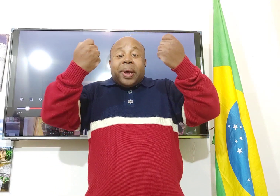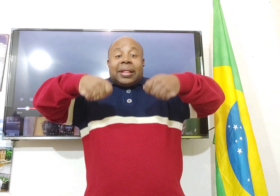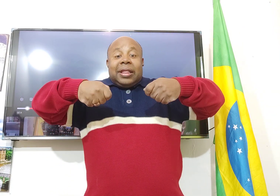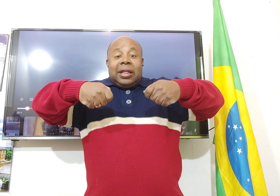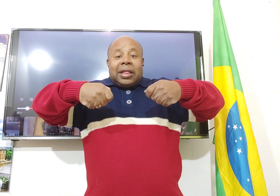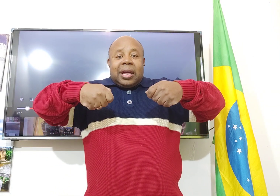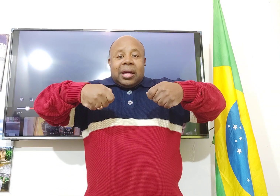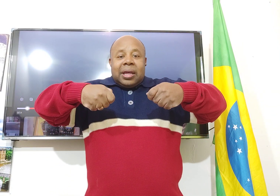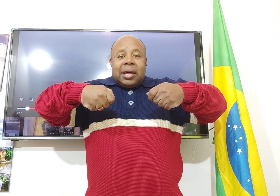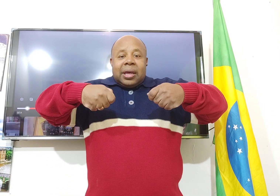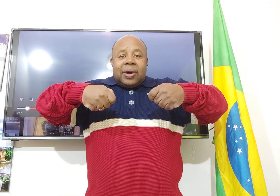precisa,